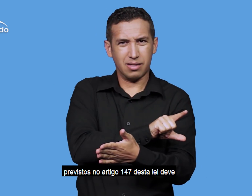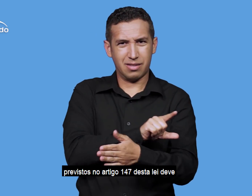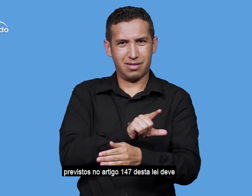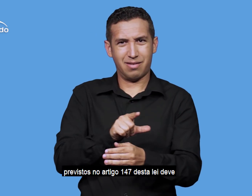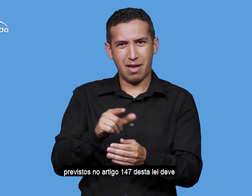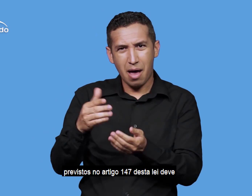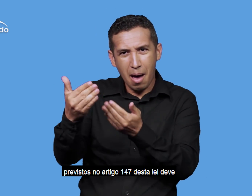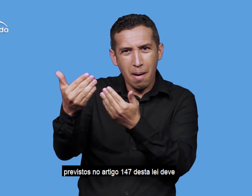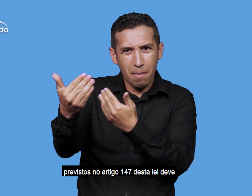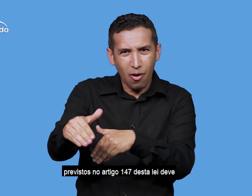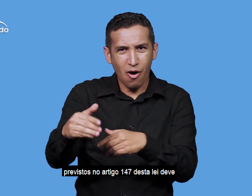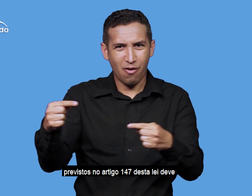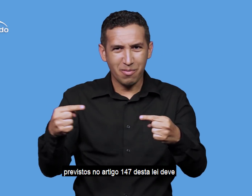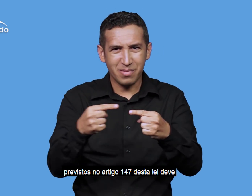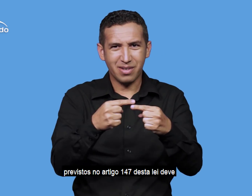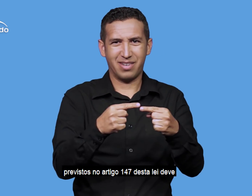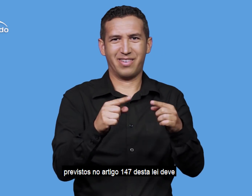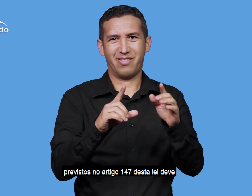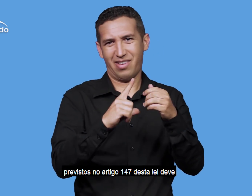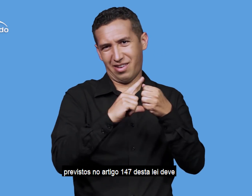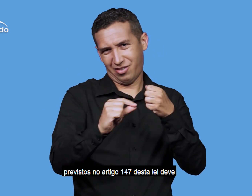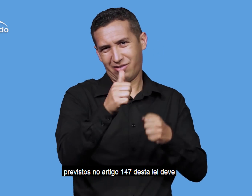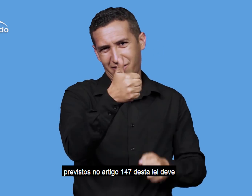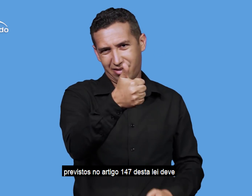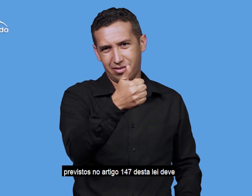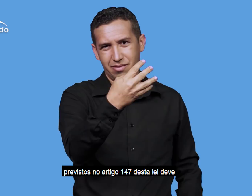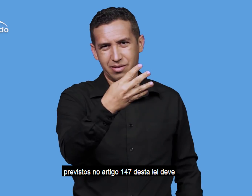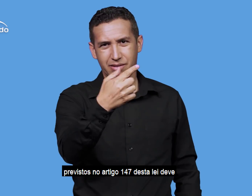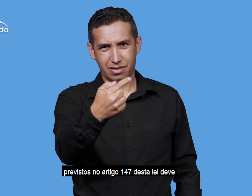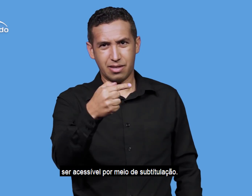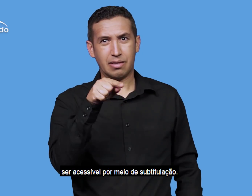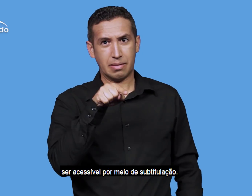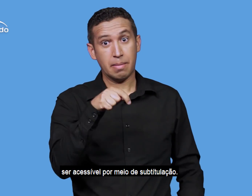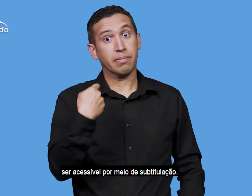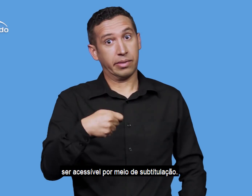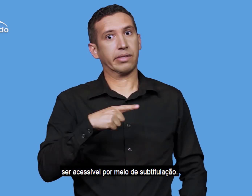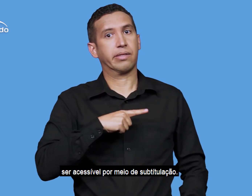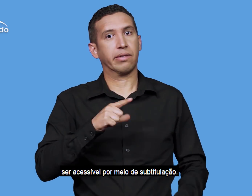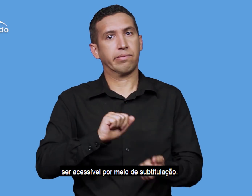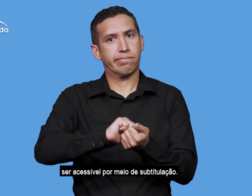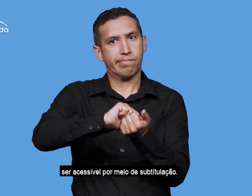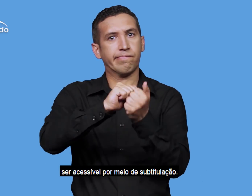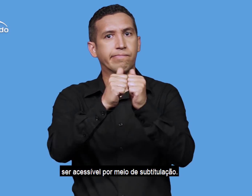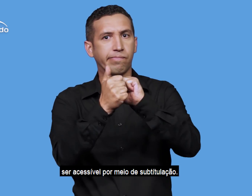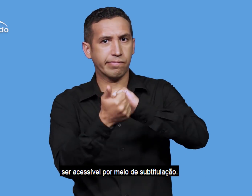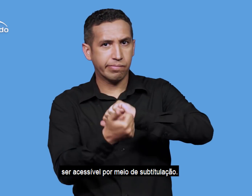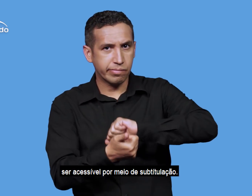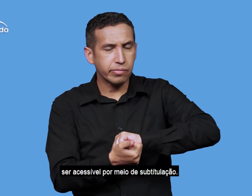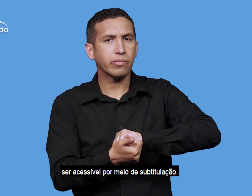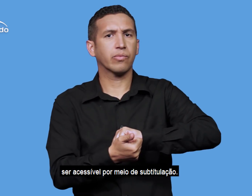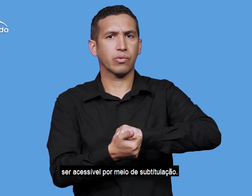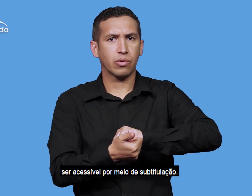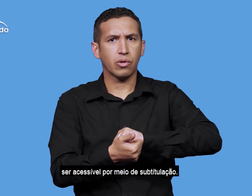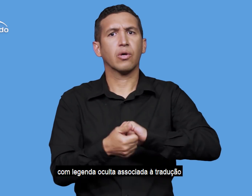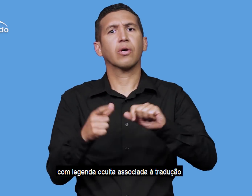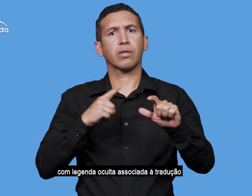no artigo 147 desta lei deve ser acessível por meio de subtítulo ação com